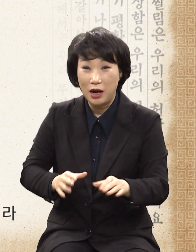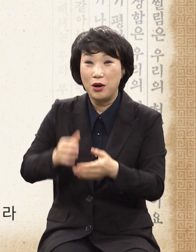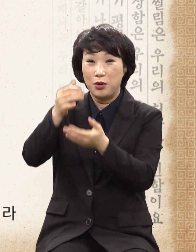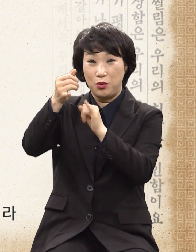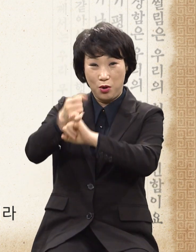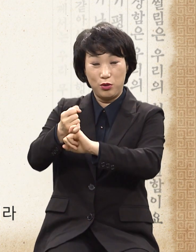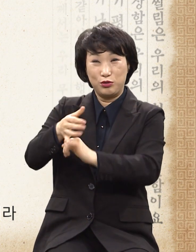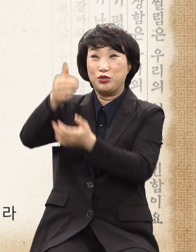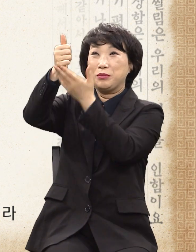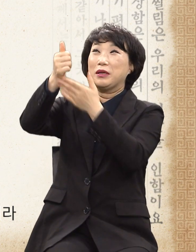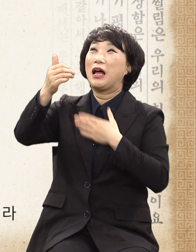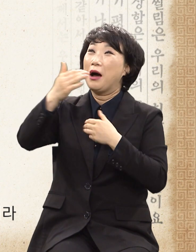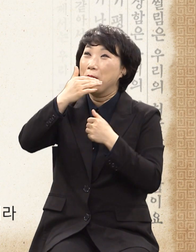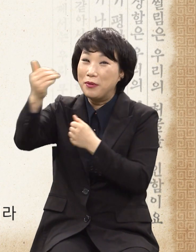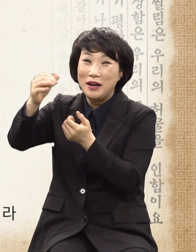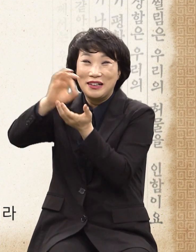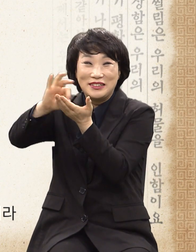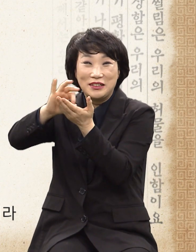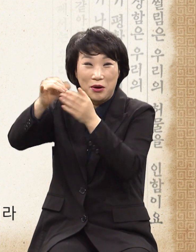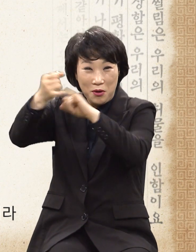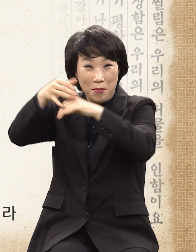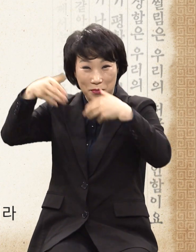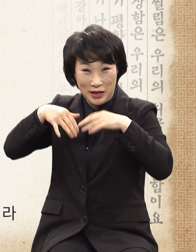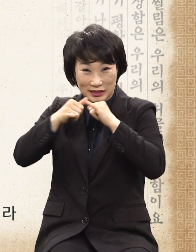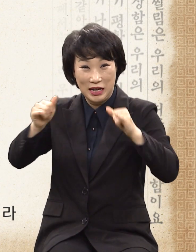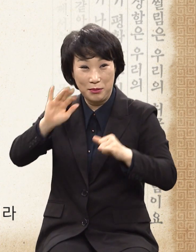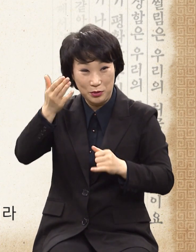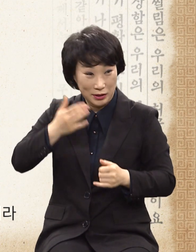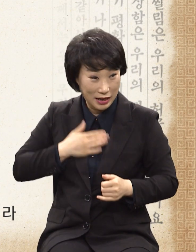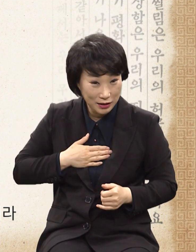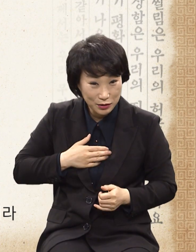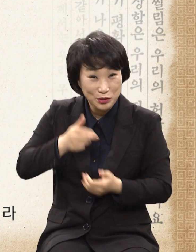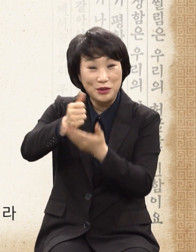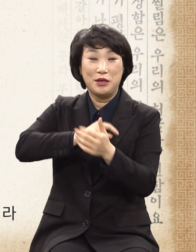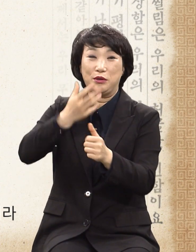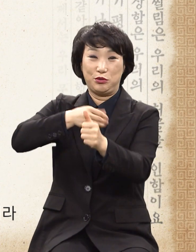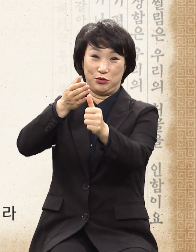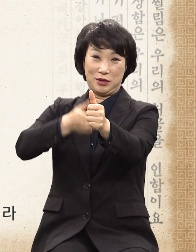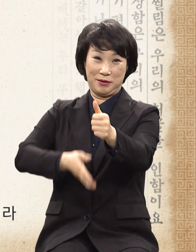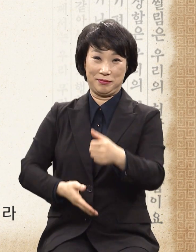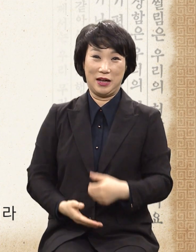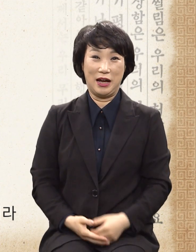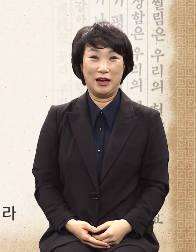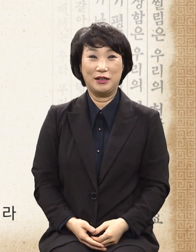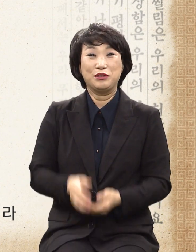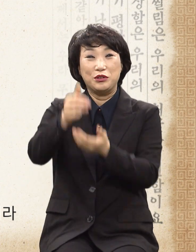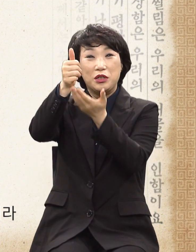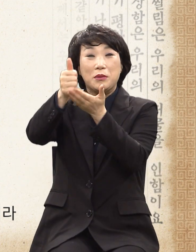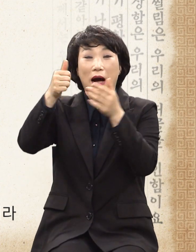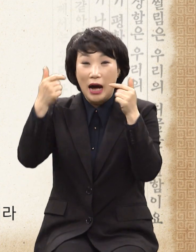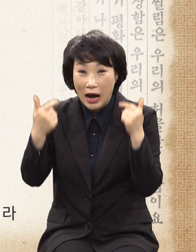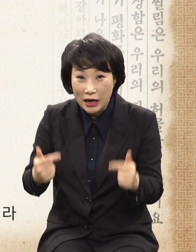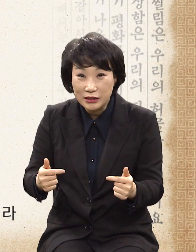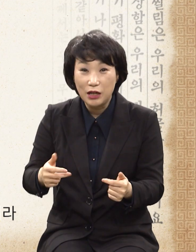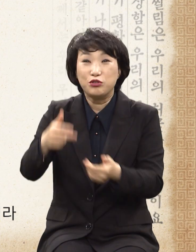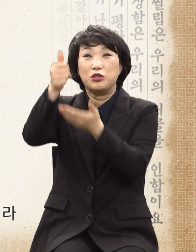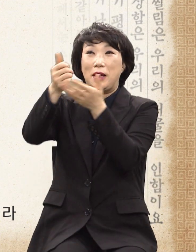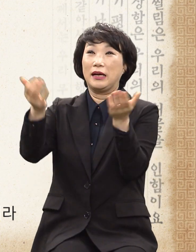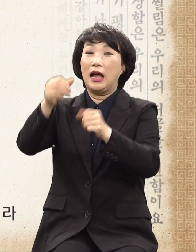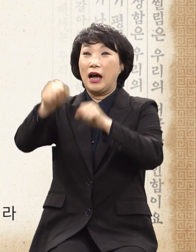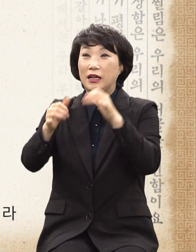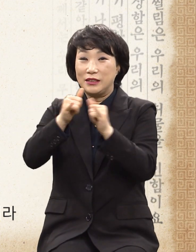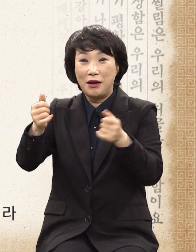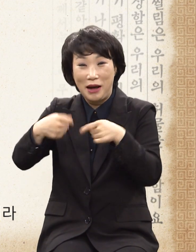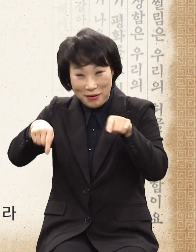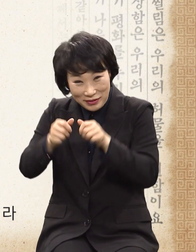앞에 쓸모있는 사람이 되기를 주님의 이름으로 축원합니다. 예, 주님은 항상 주의 일을 하는